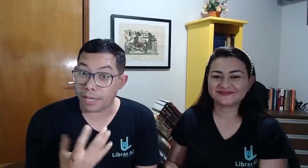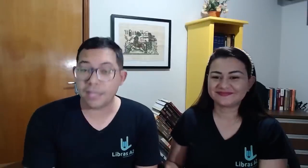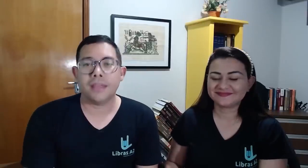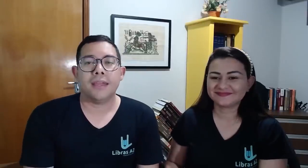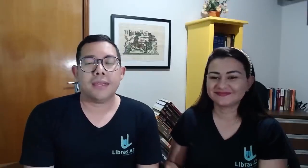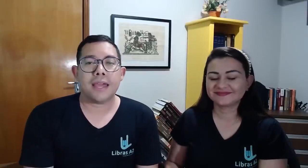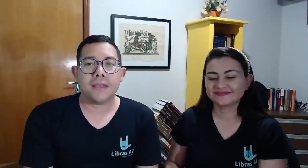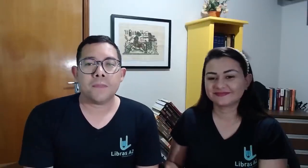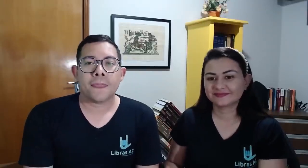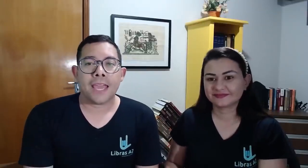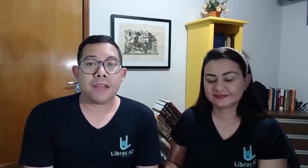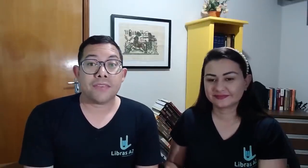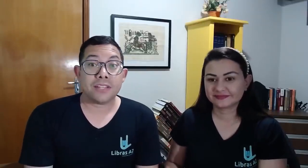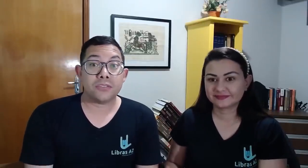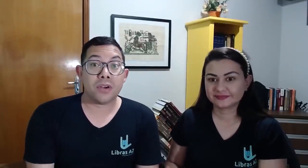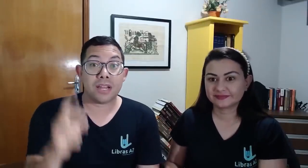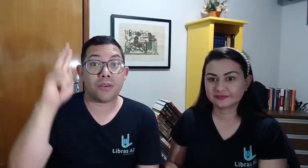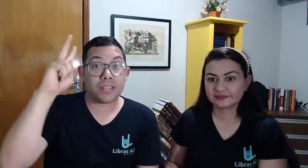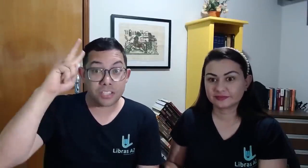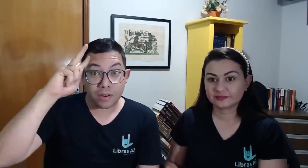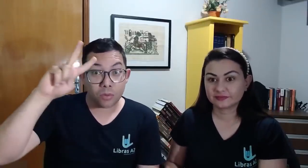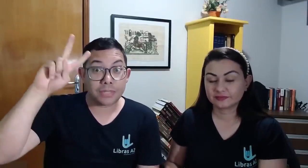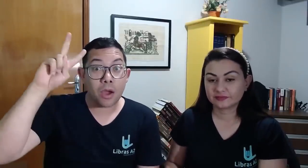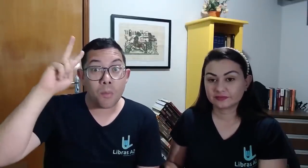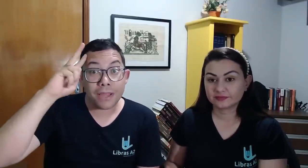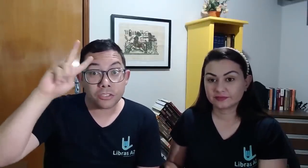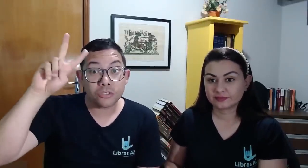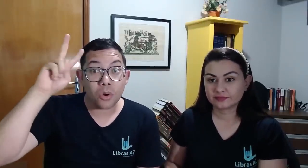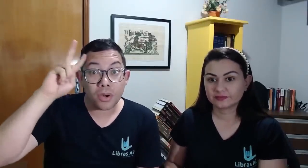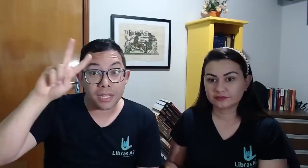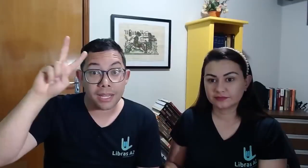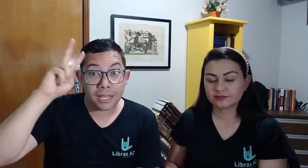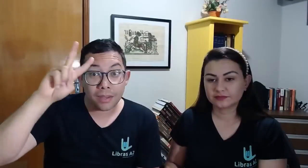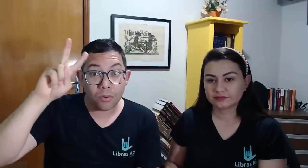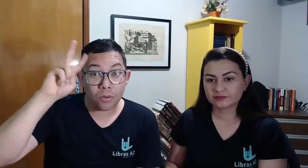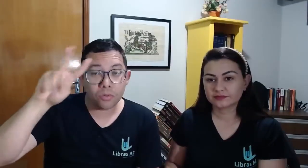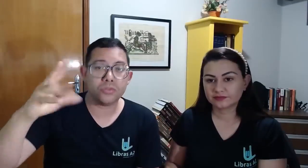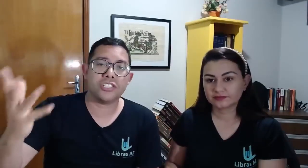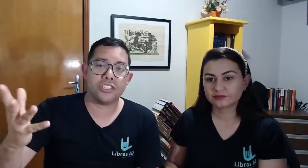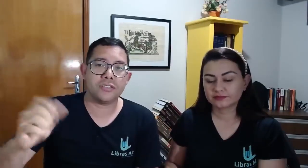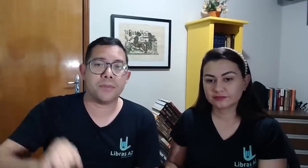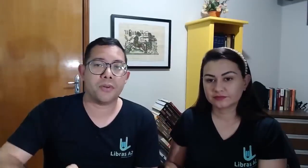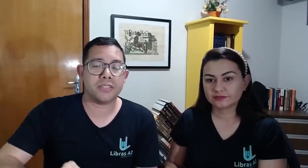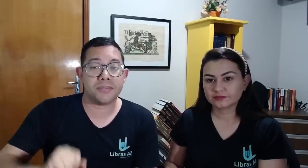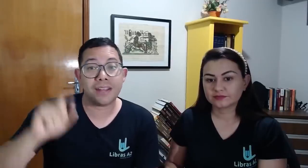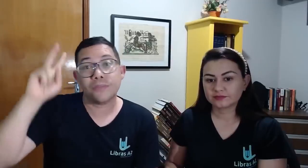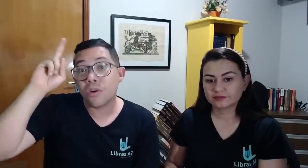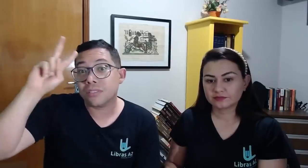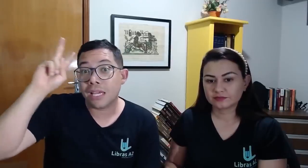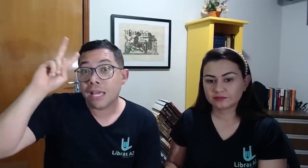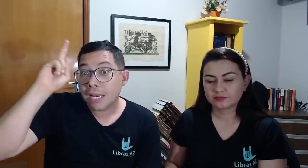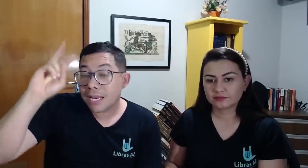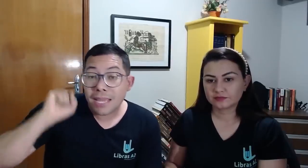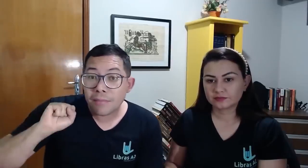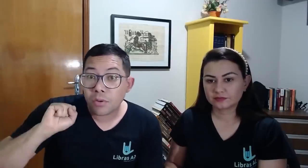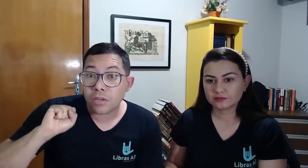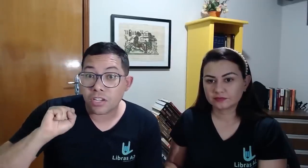bem. E aí ela fala assim, olha, agora a gente vai contar uma história, né? Ou no sentido, você pode até falar, nossa, lembra o que a gente